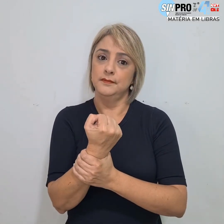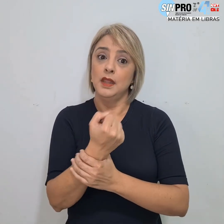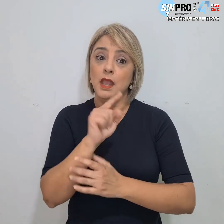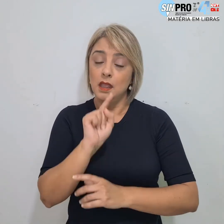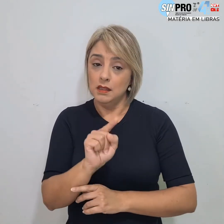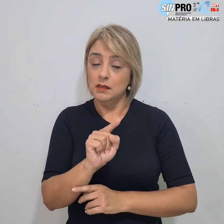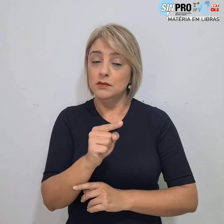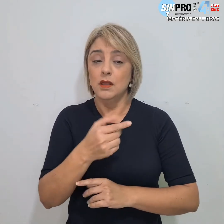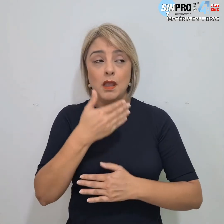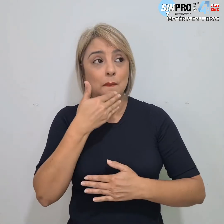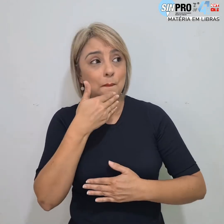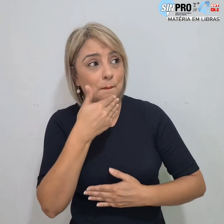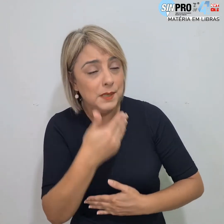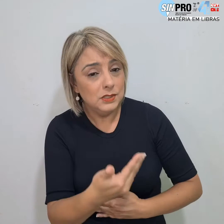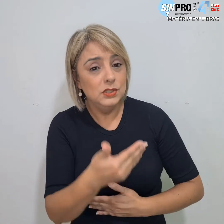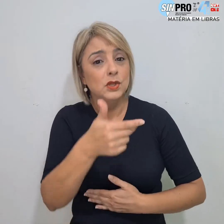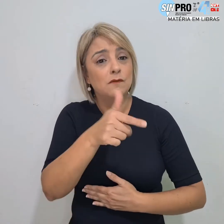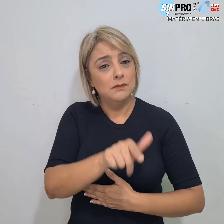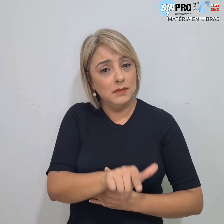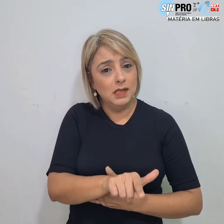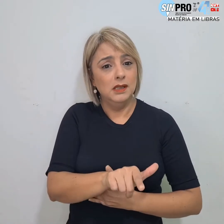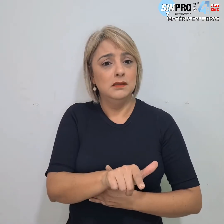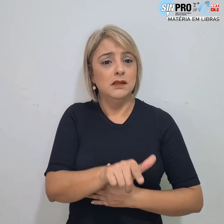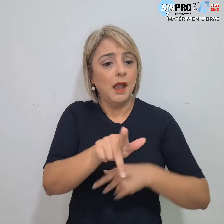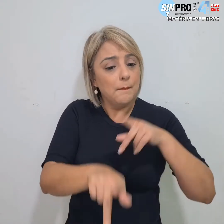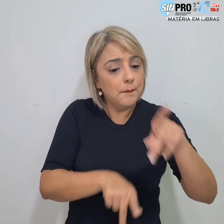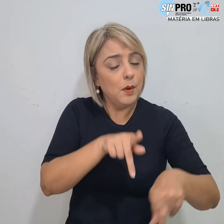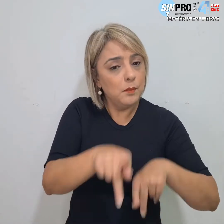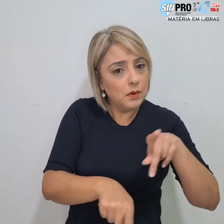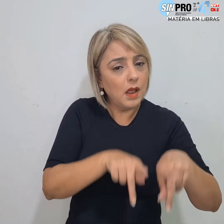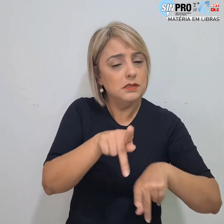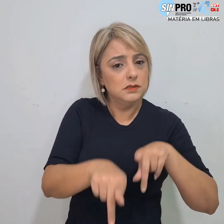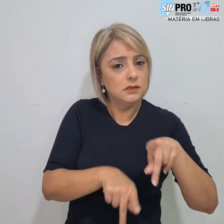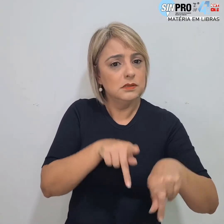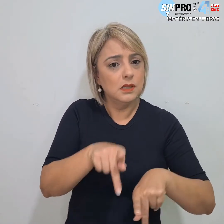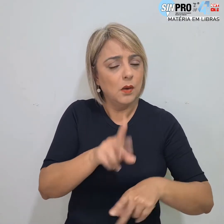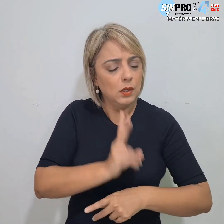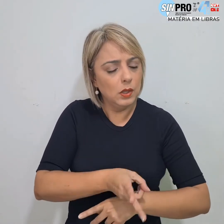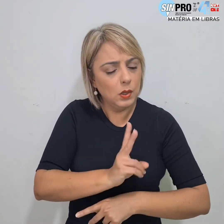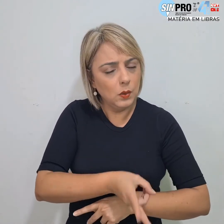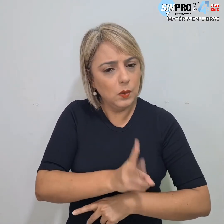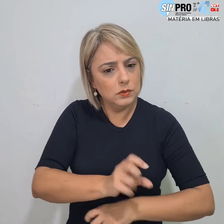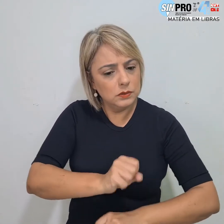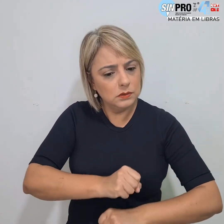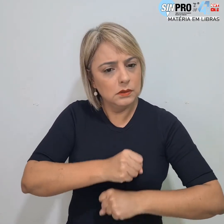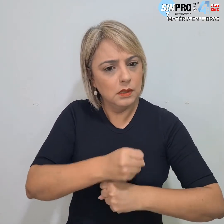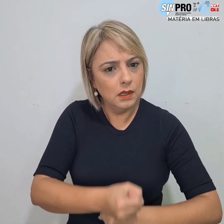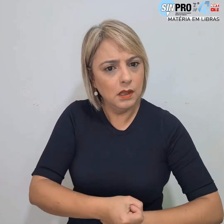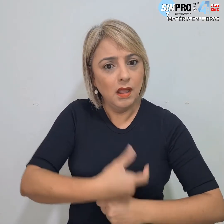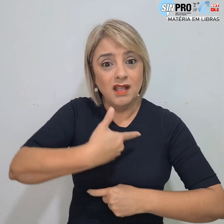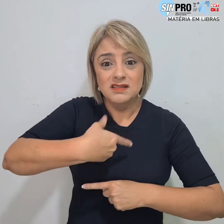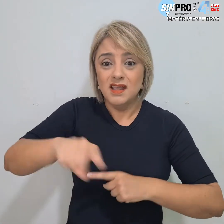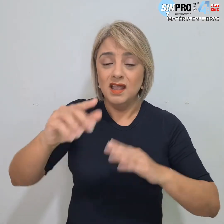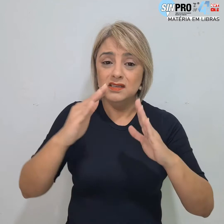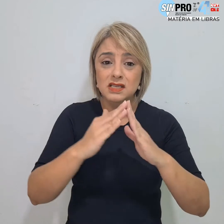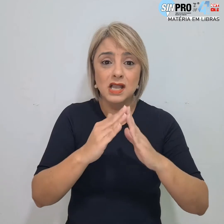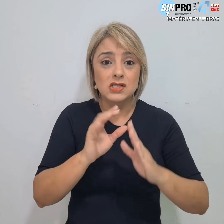Isso vai ao apelo da gente, à população, que continue com o empenho de sair de casa apenas se